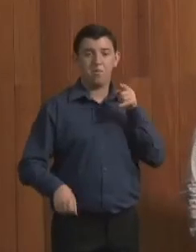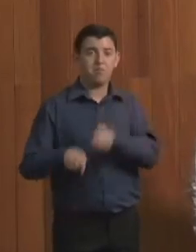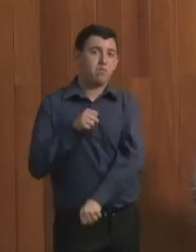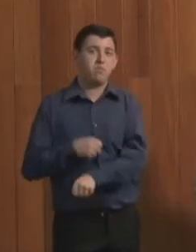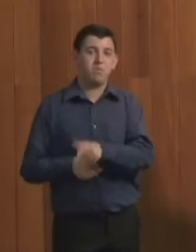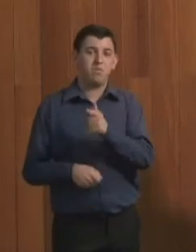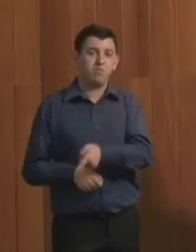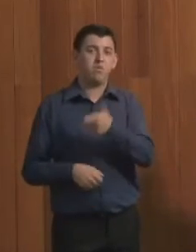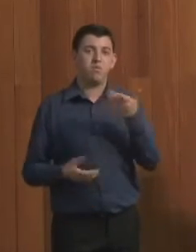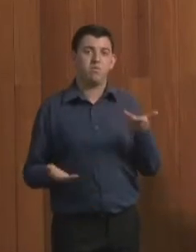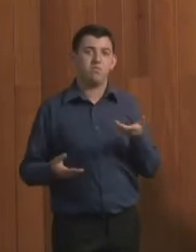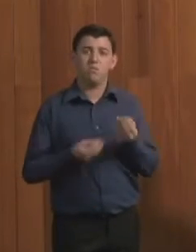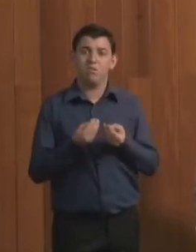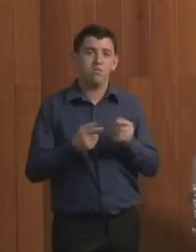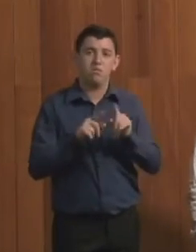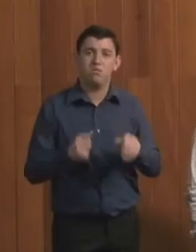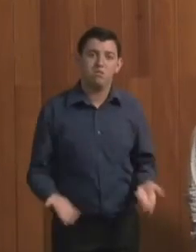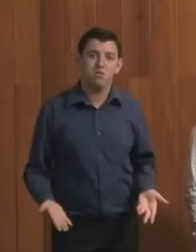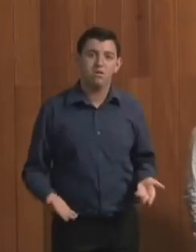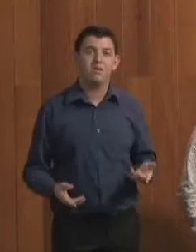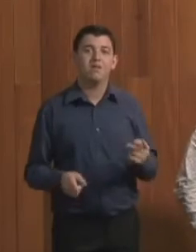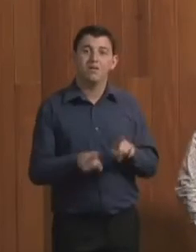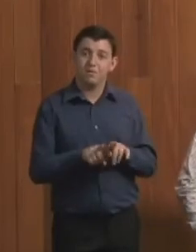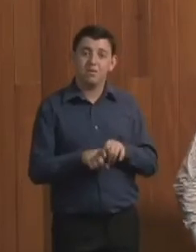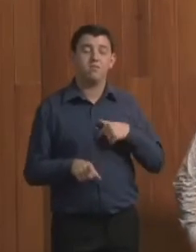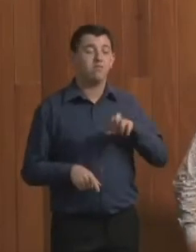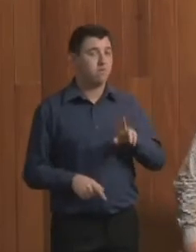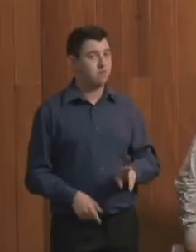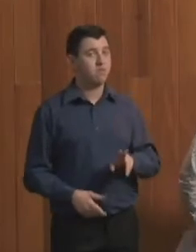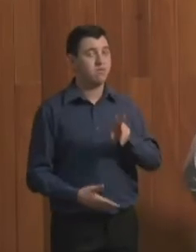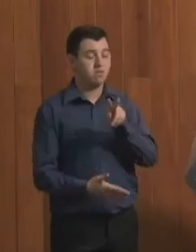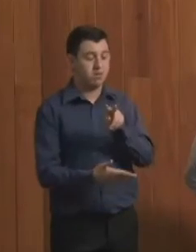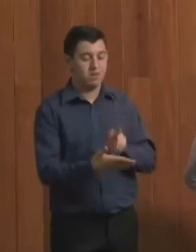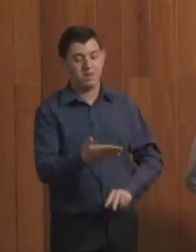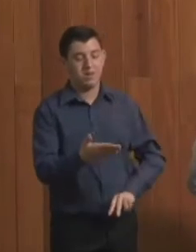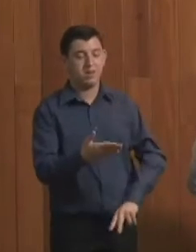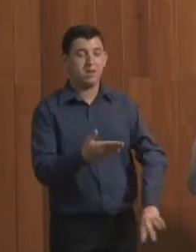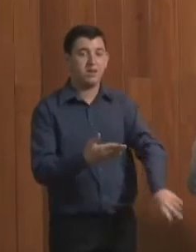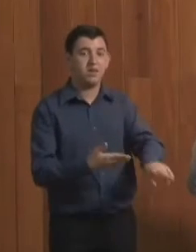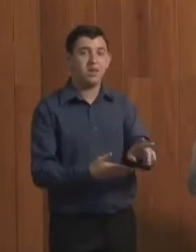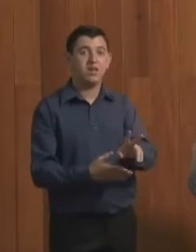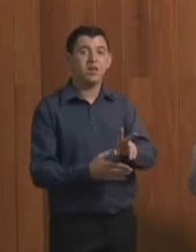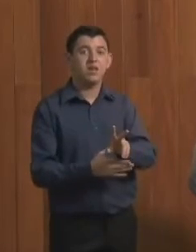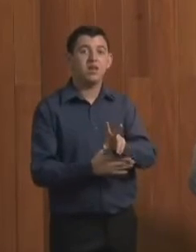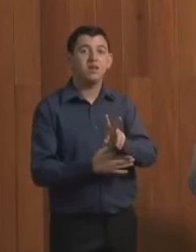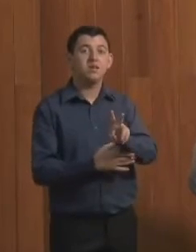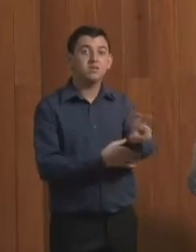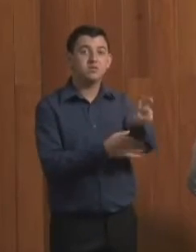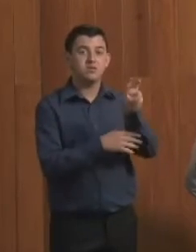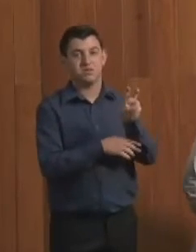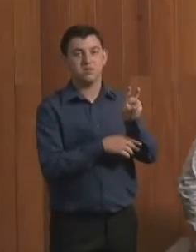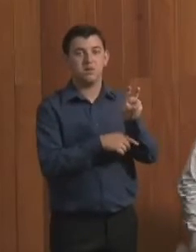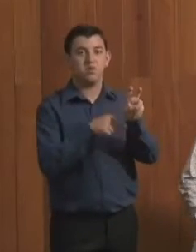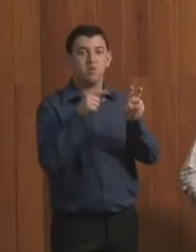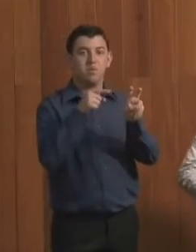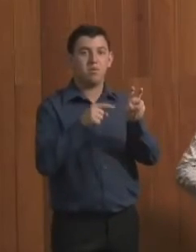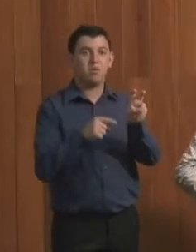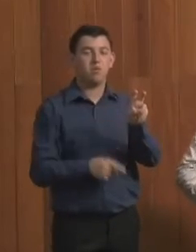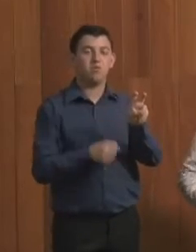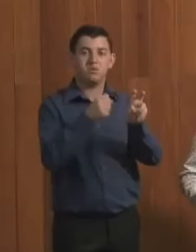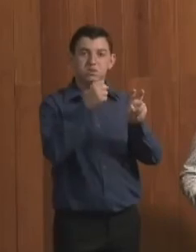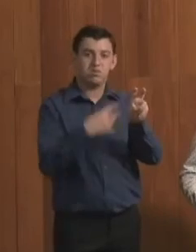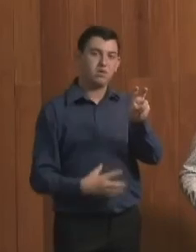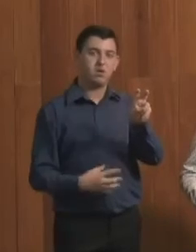Bom, eu vou ler, então, as 5 conclusões que a gente tirou. Né?